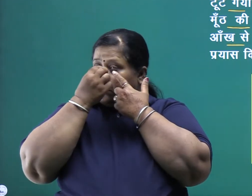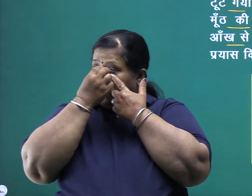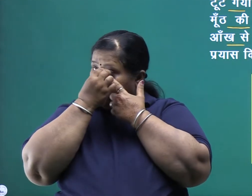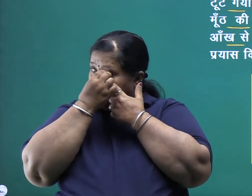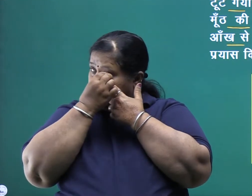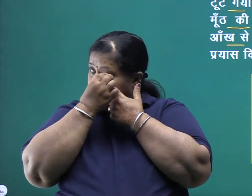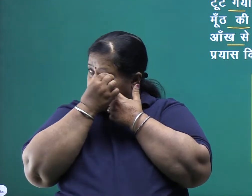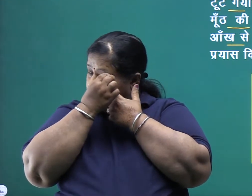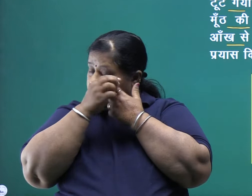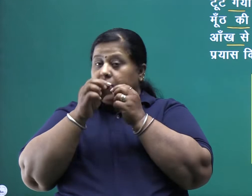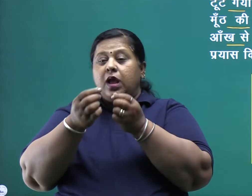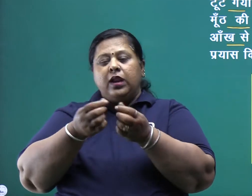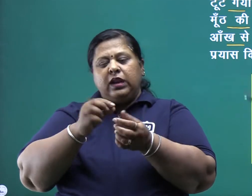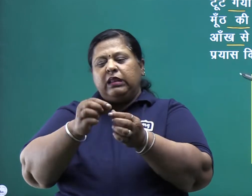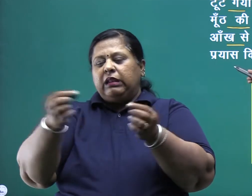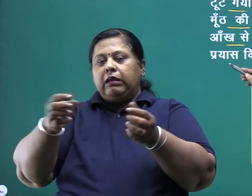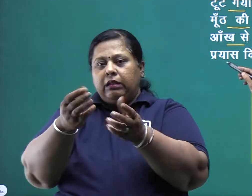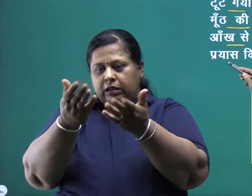तिनका निकालने का